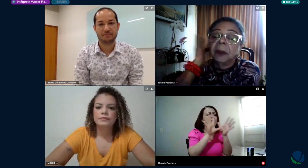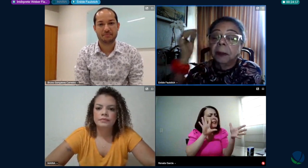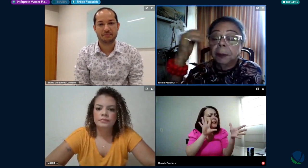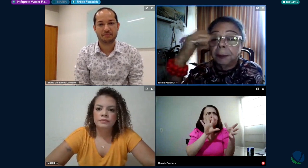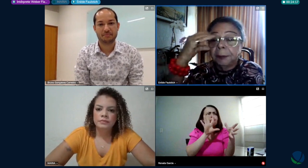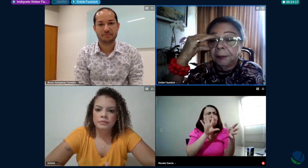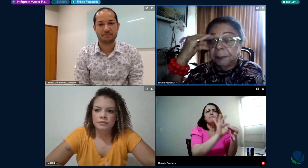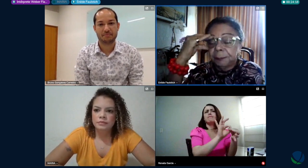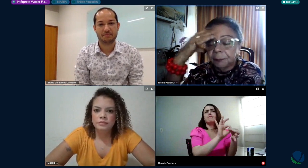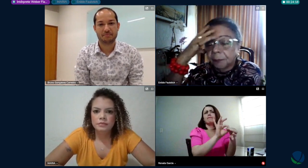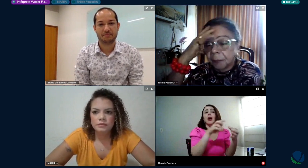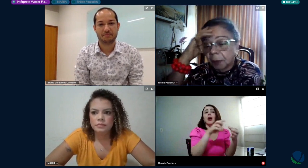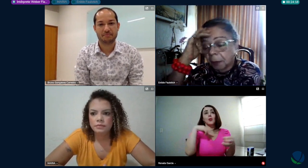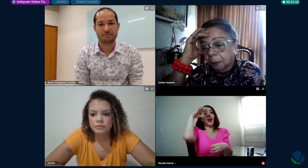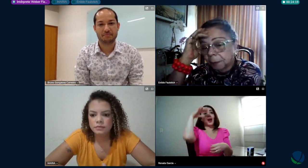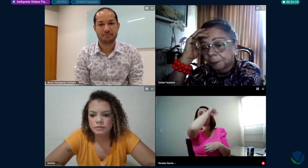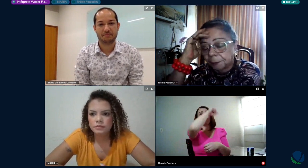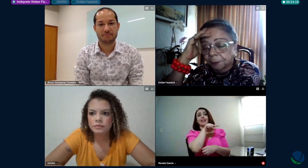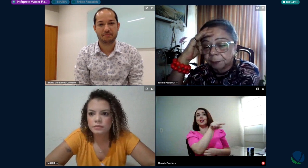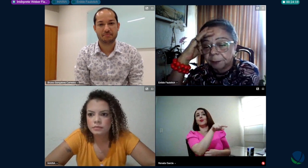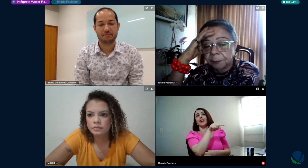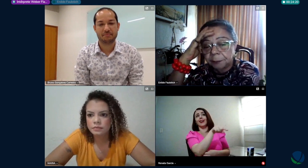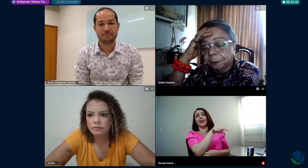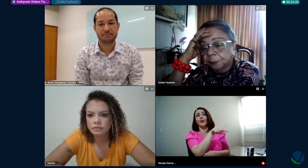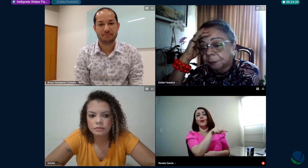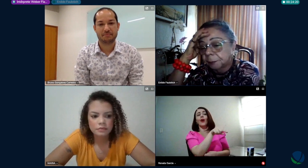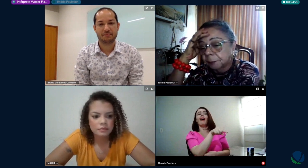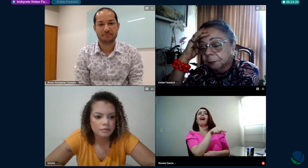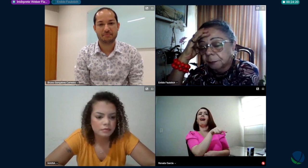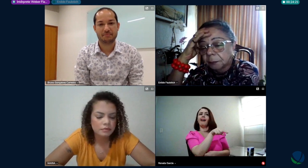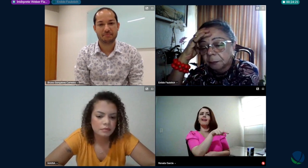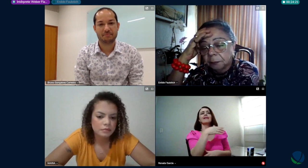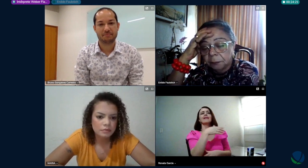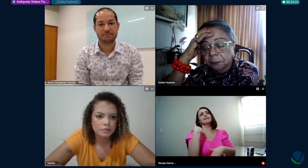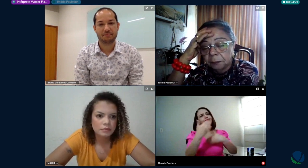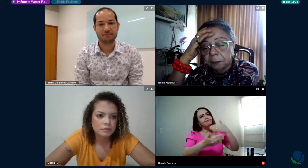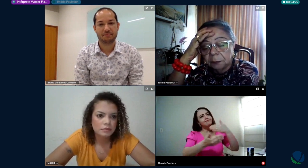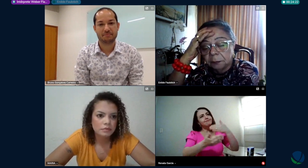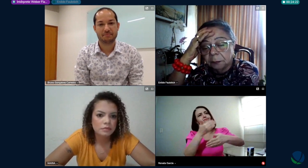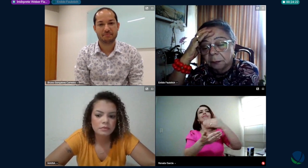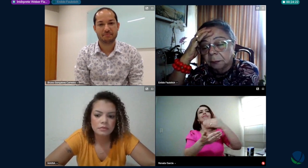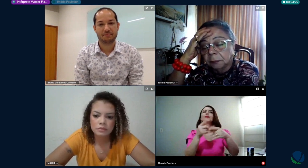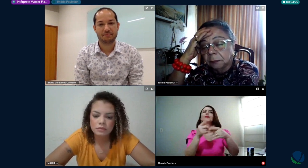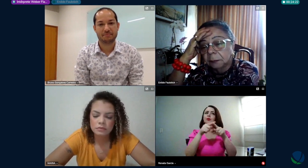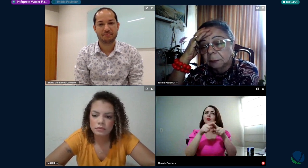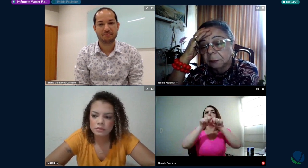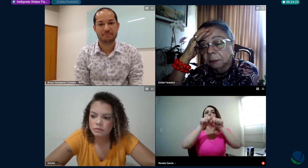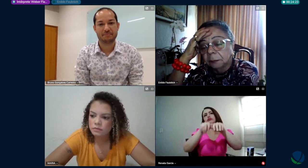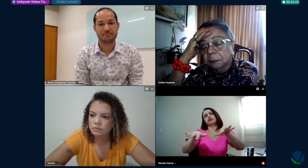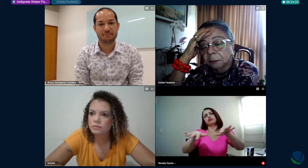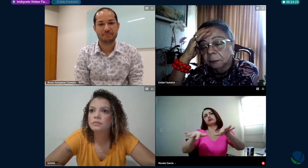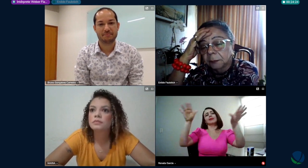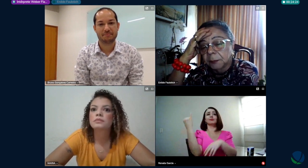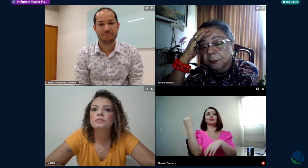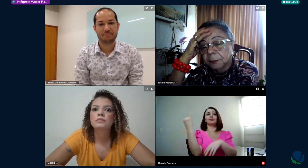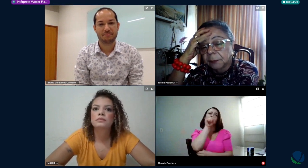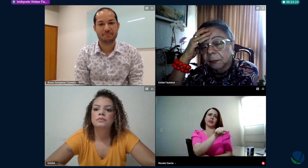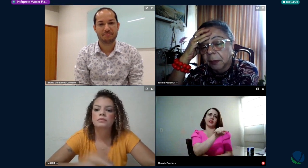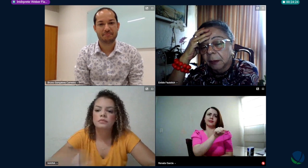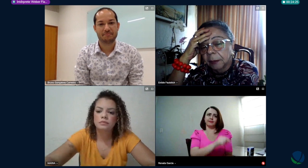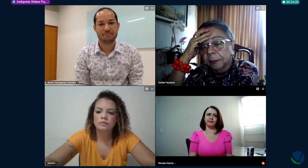tenha uma convenção, vamos dizer assim, dos demais profissionais, para que possa ser criado de